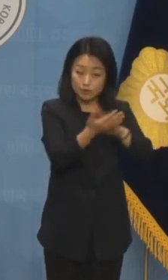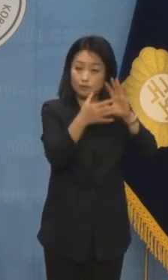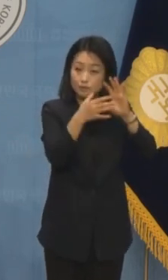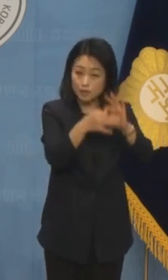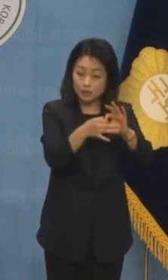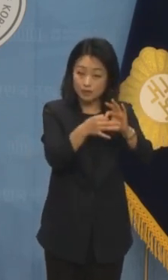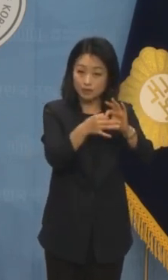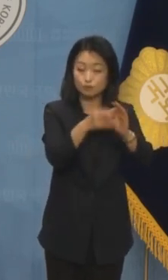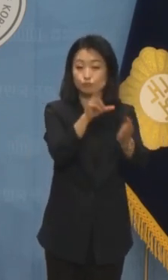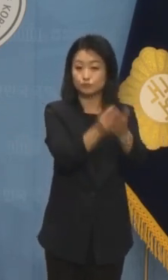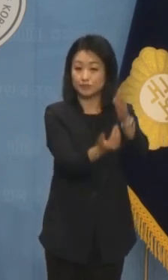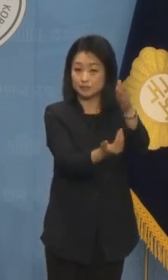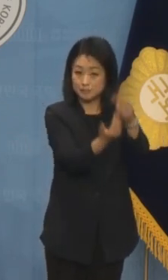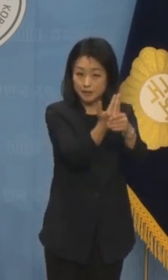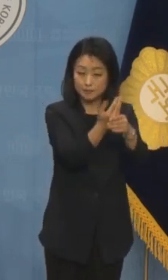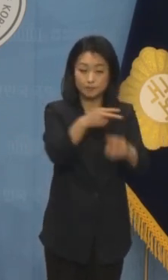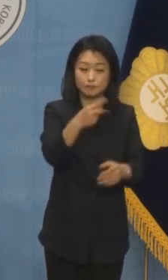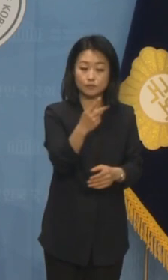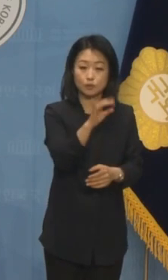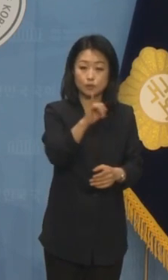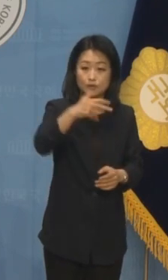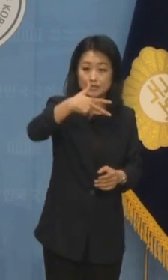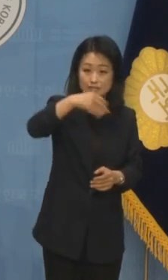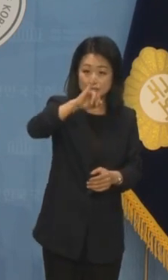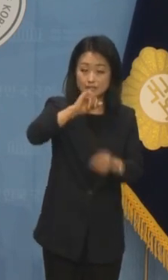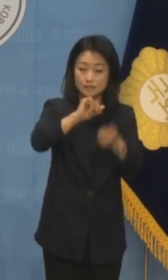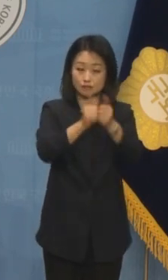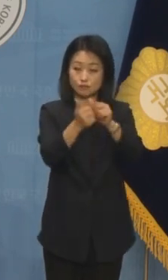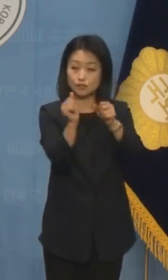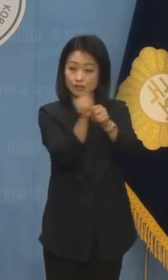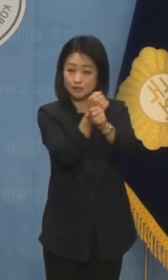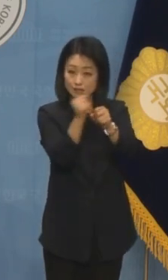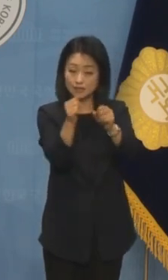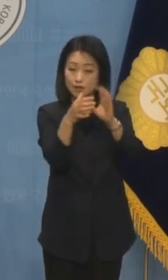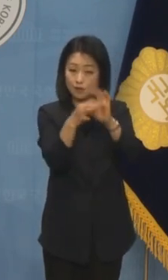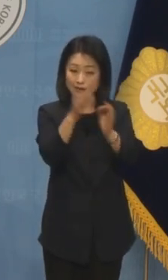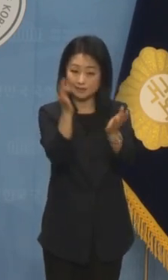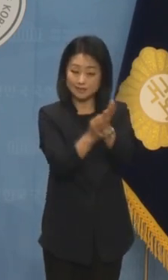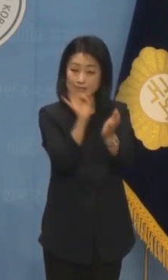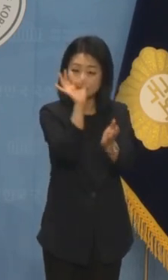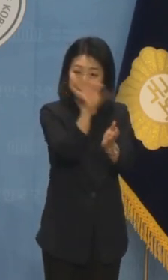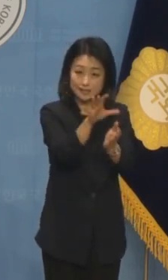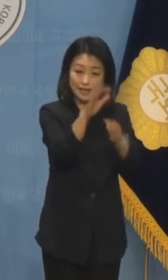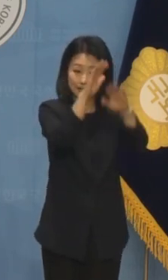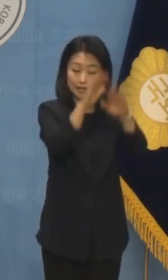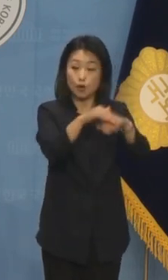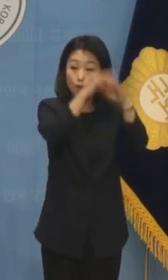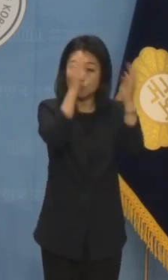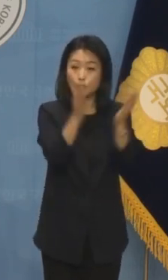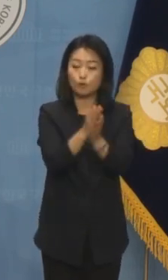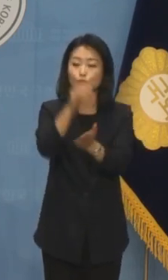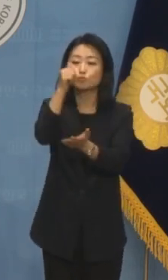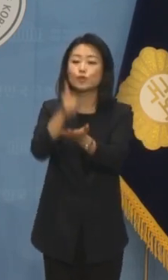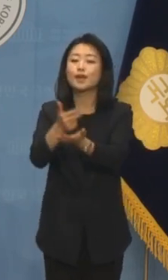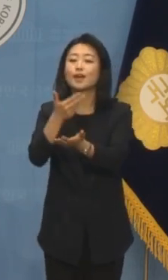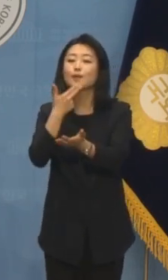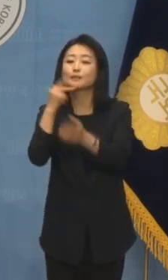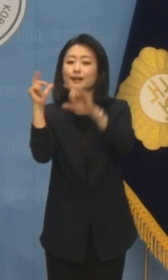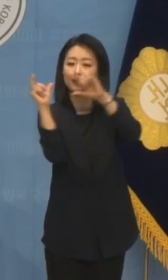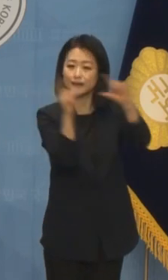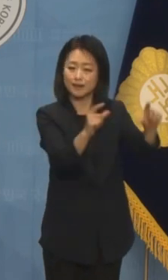의혹, 도이치 파이낸셜 주식 저가 매수 의혹도 모조리 무혐의 처분했습니다.